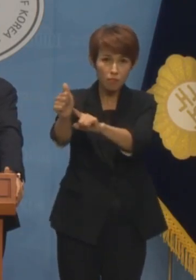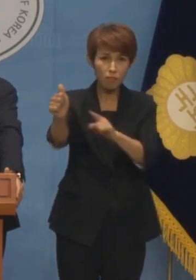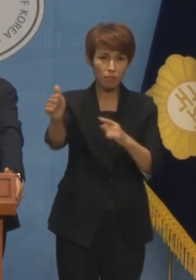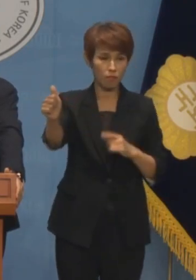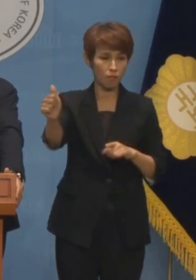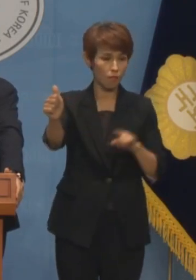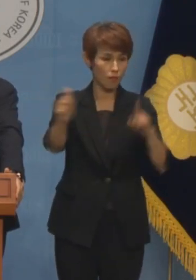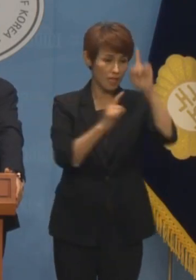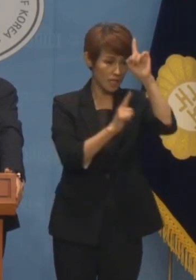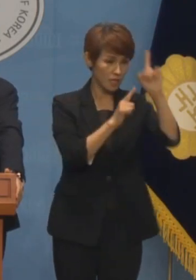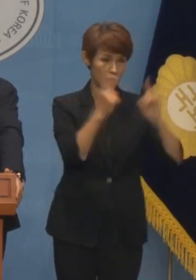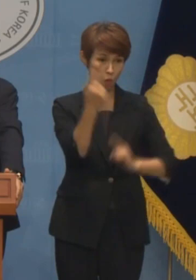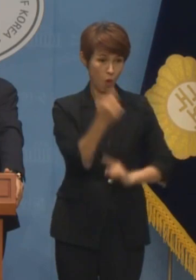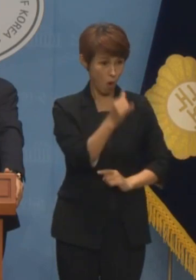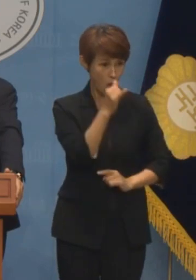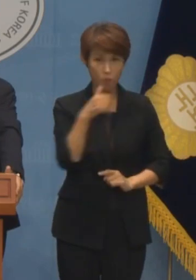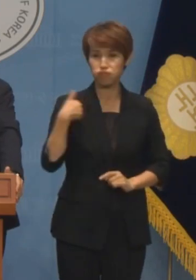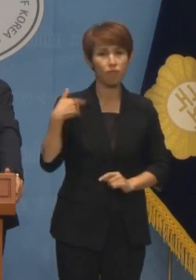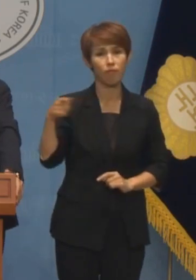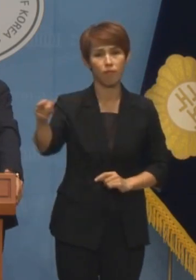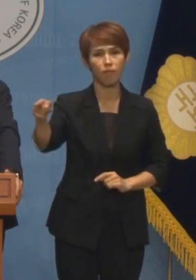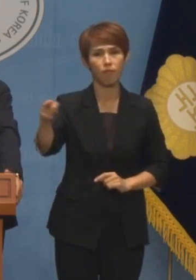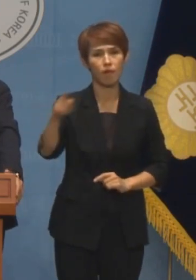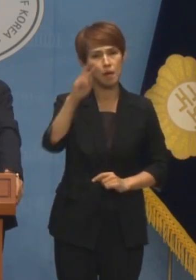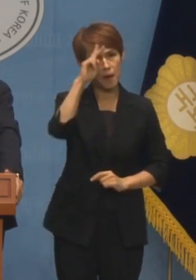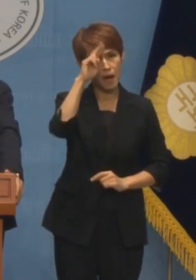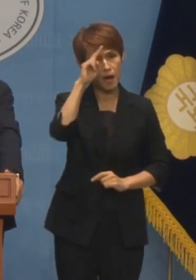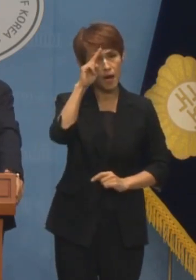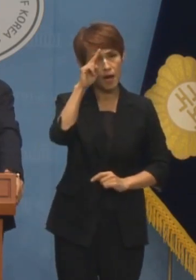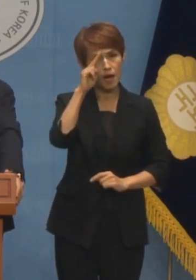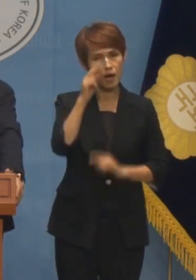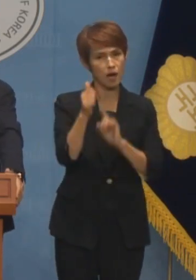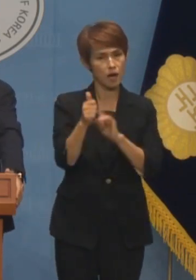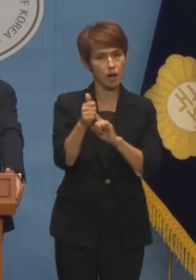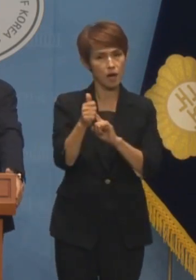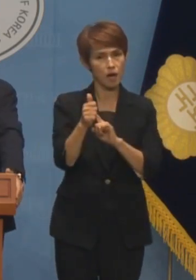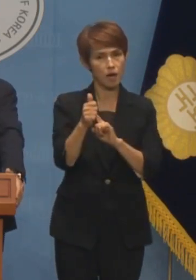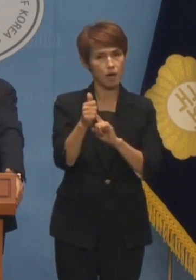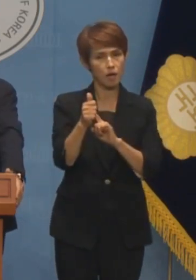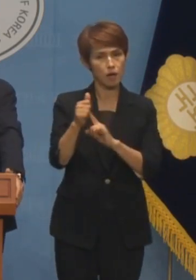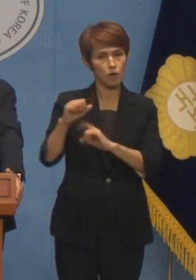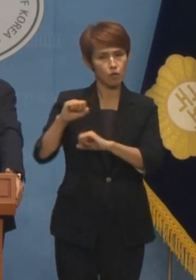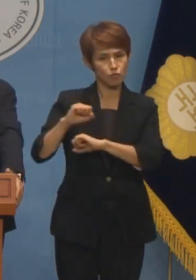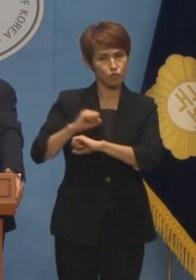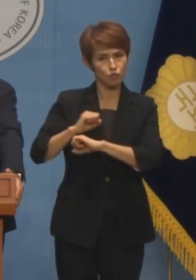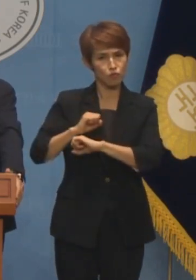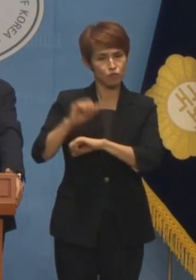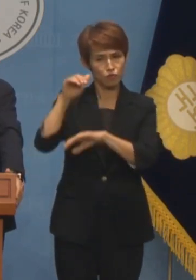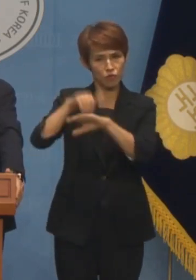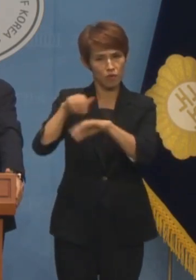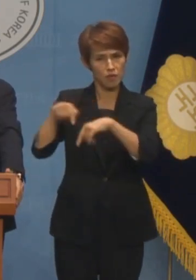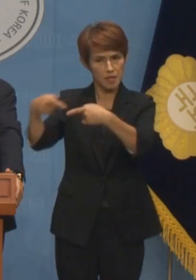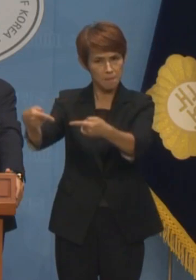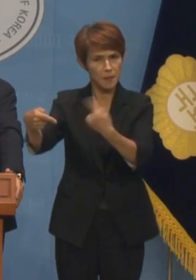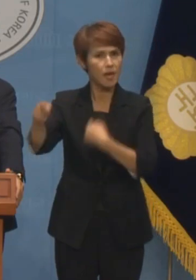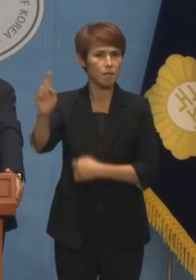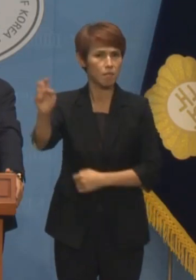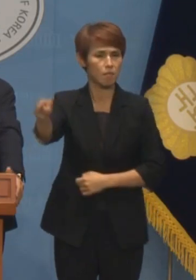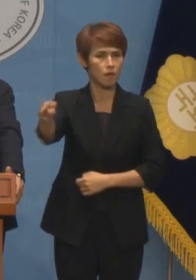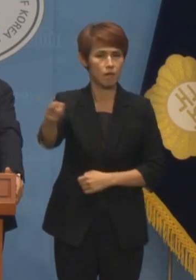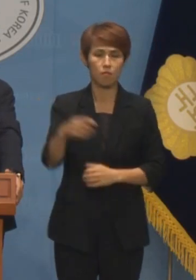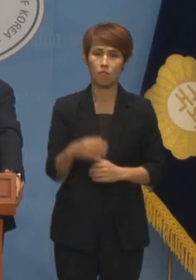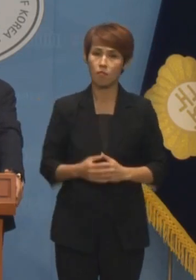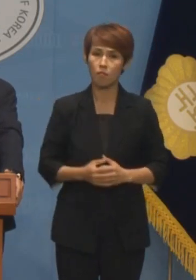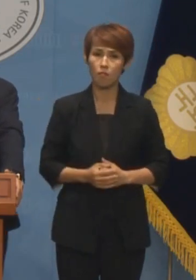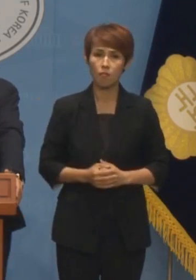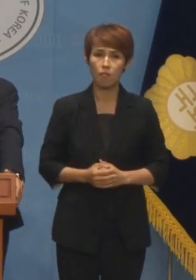사실조차도 몰랐던 겁니다. 아마 박정훈 대령도 해병대 훈련을 아마 그 당시에 참관하고 있었을 겁니다.